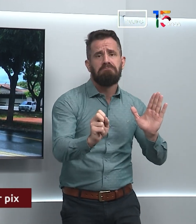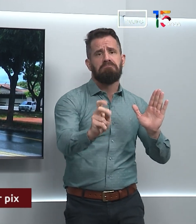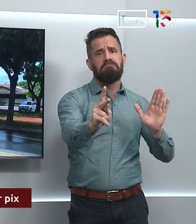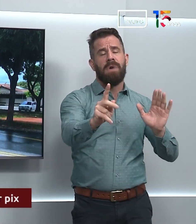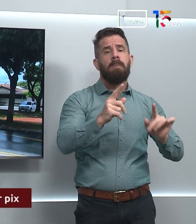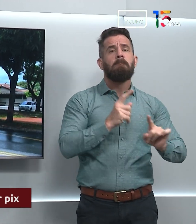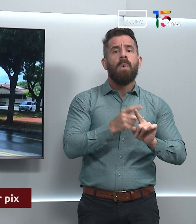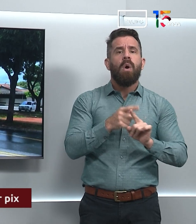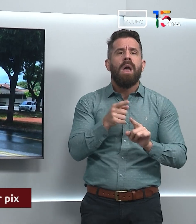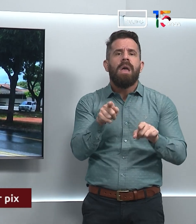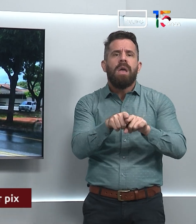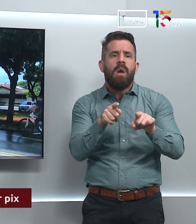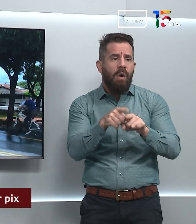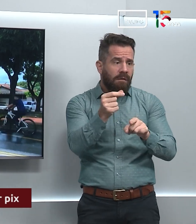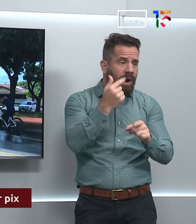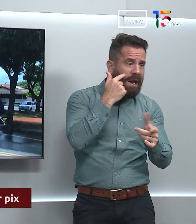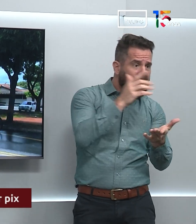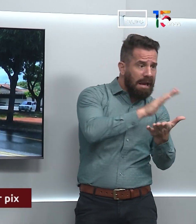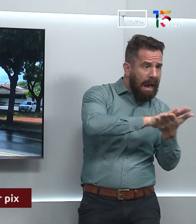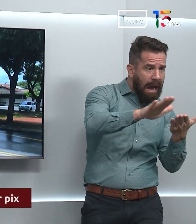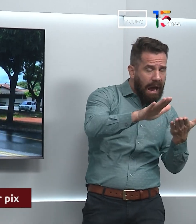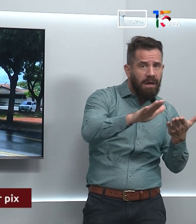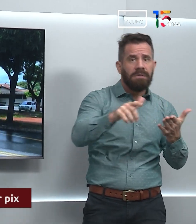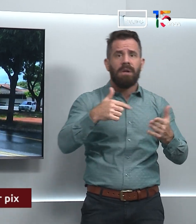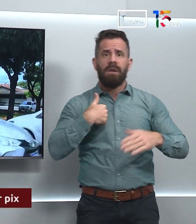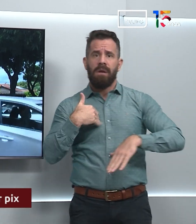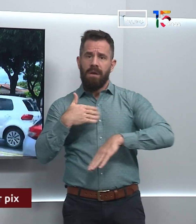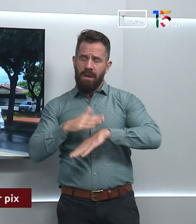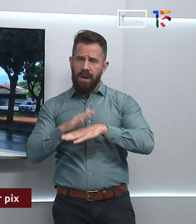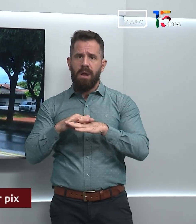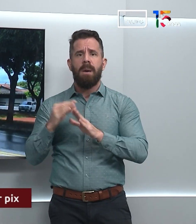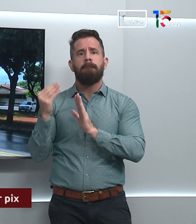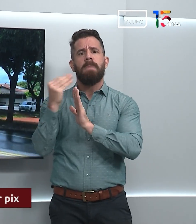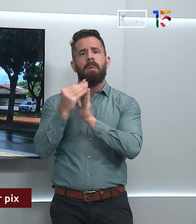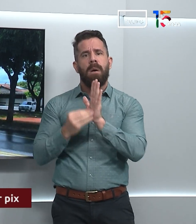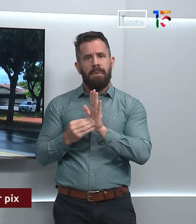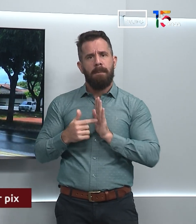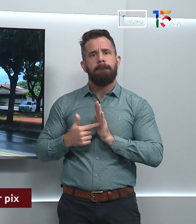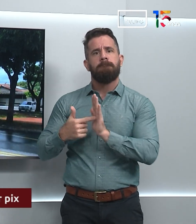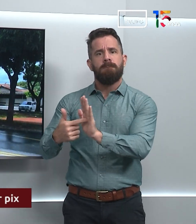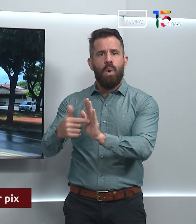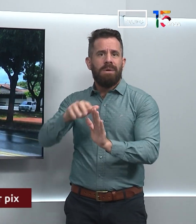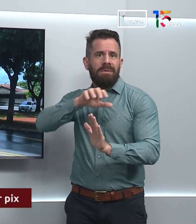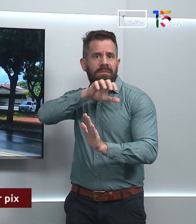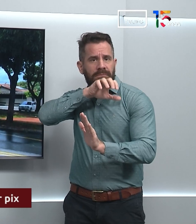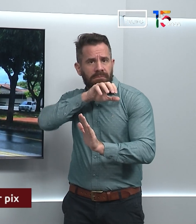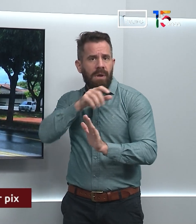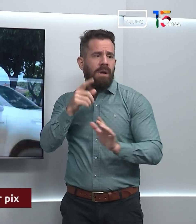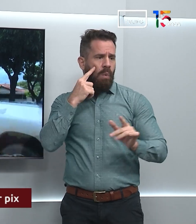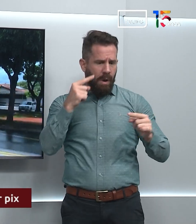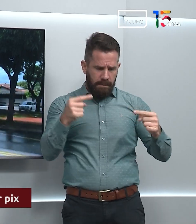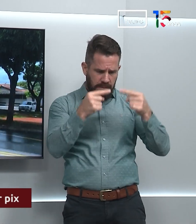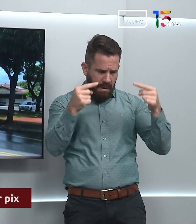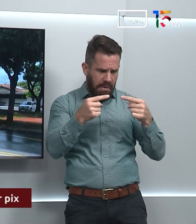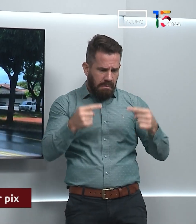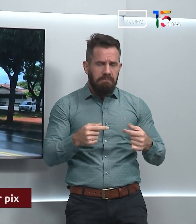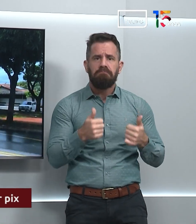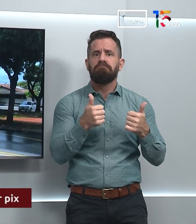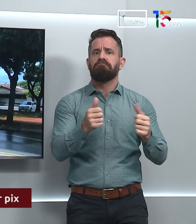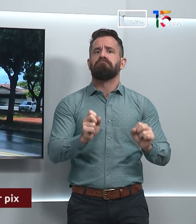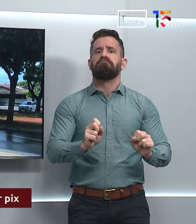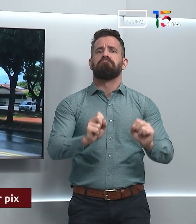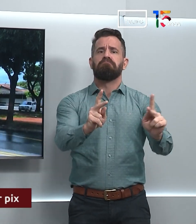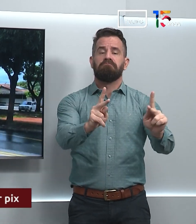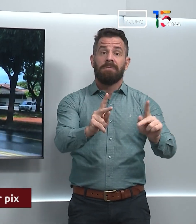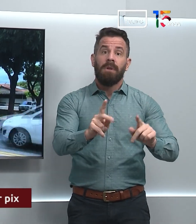gastou faz sentido com o que você declara. Tudo isso para descobrir quem sonega imposto de renda. Por